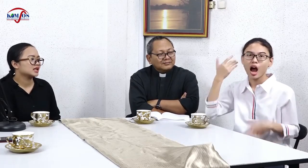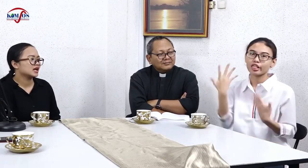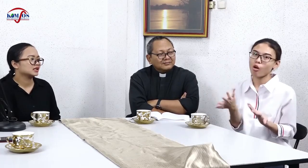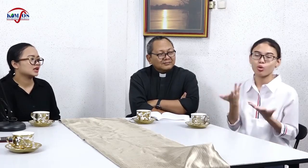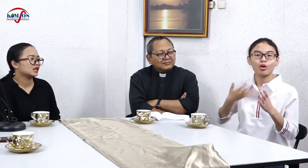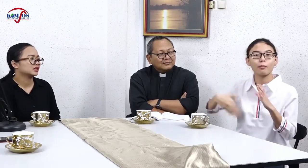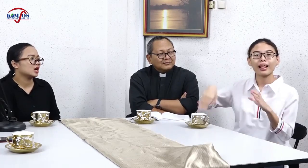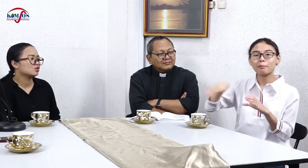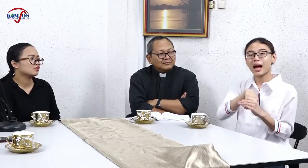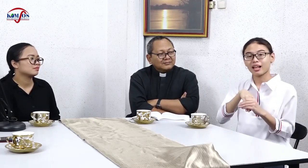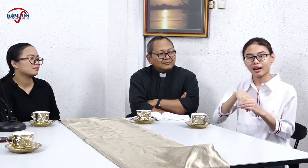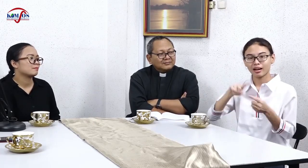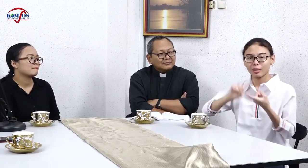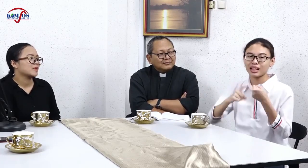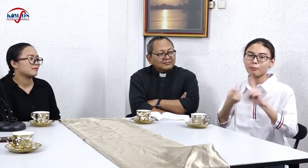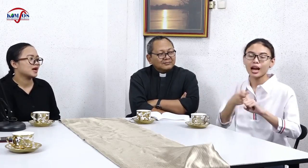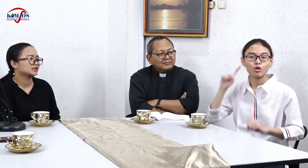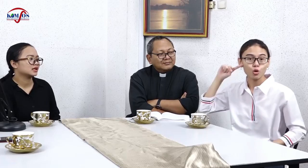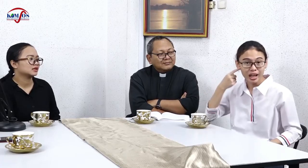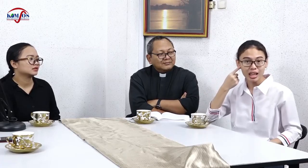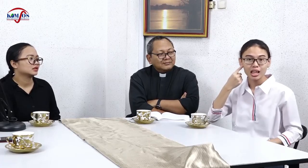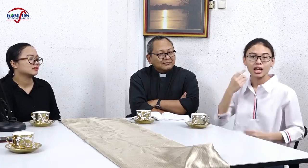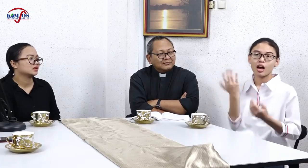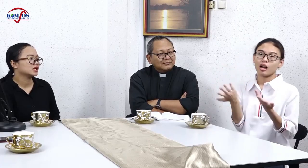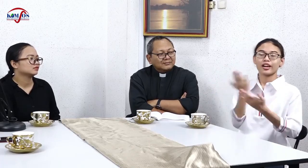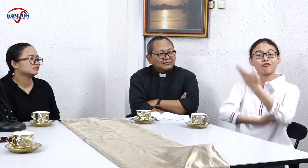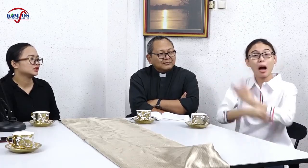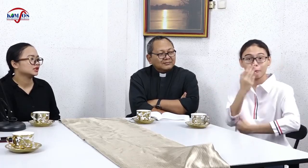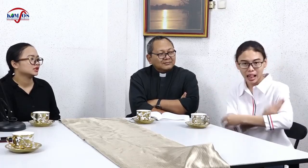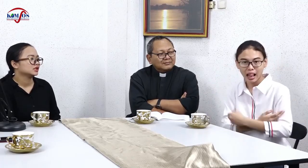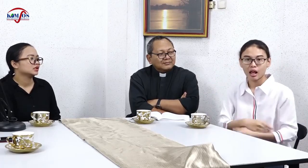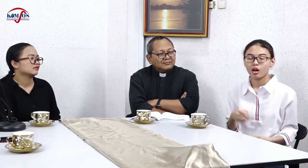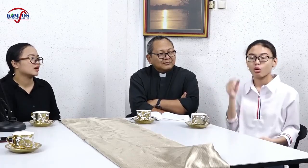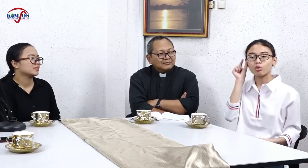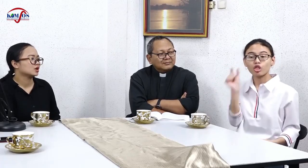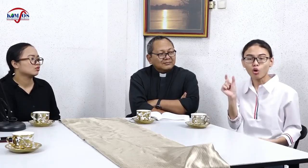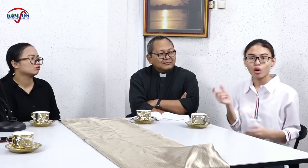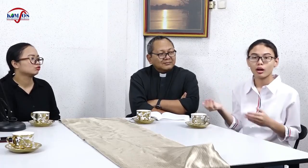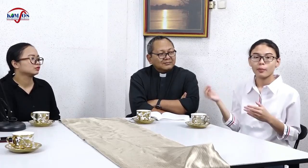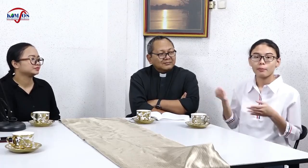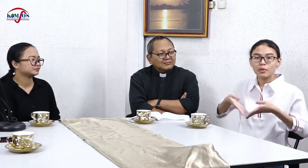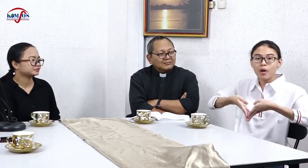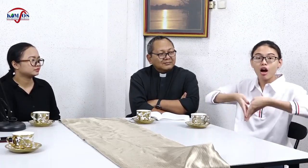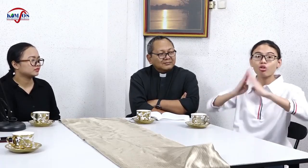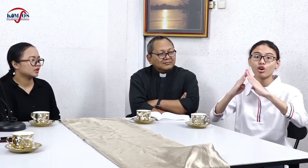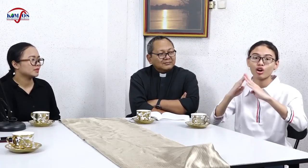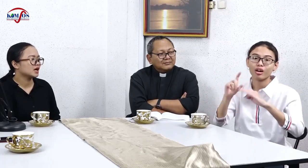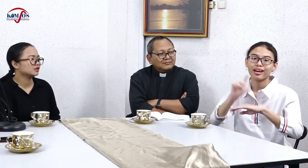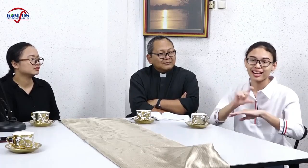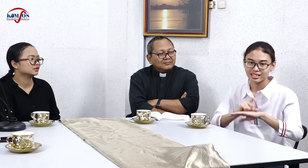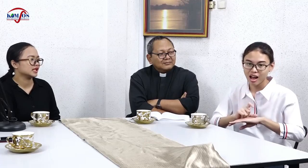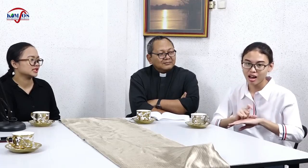memikirkan atau mendapatkan teman-teman tuli difabel untuk